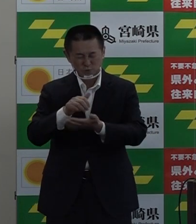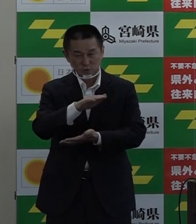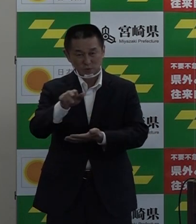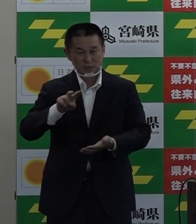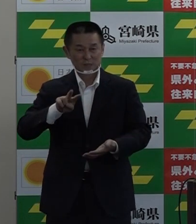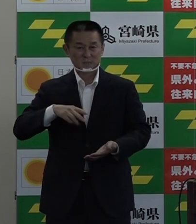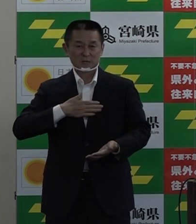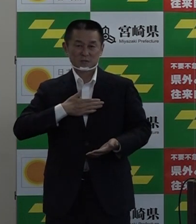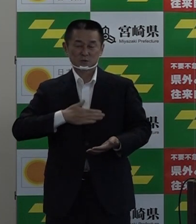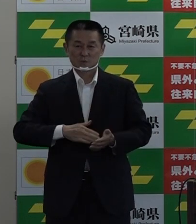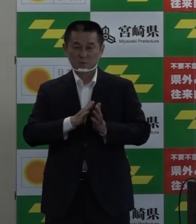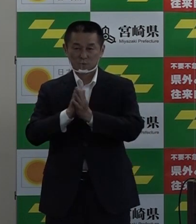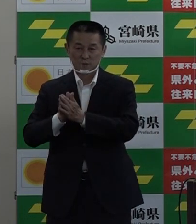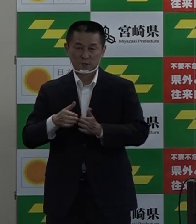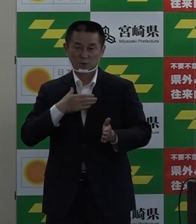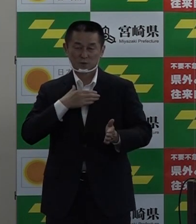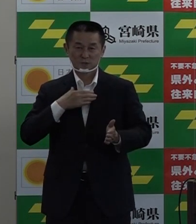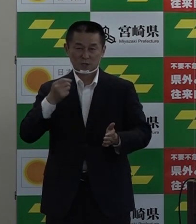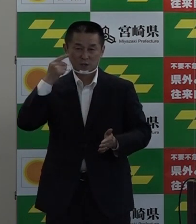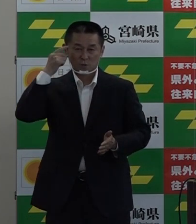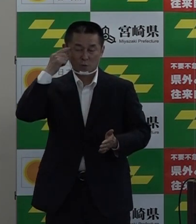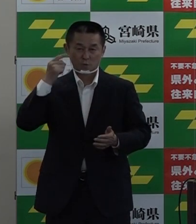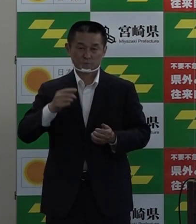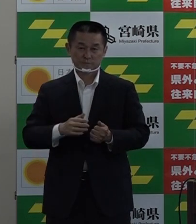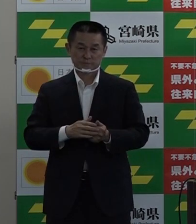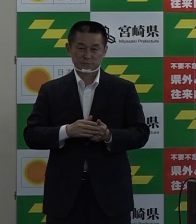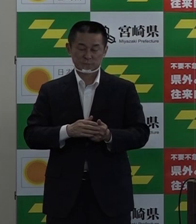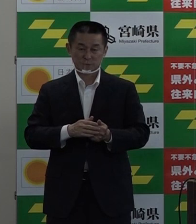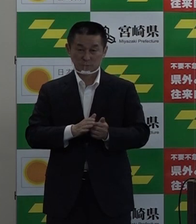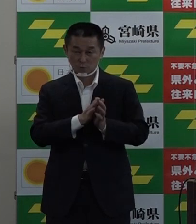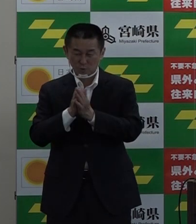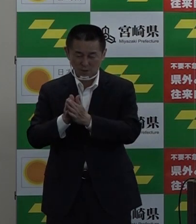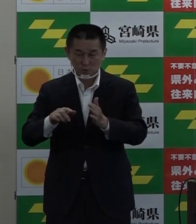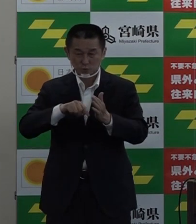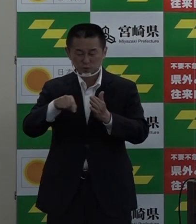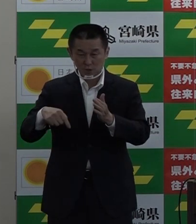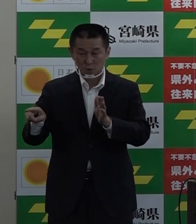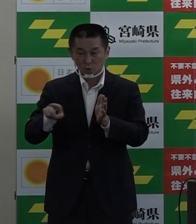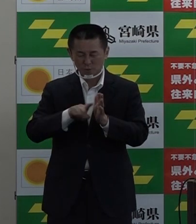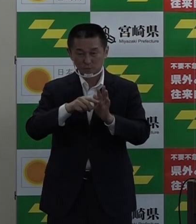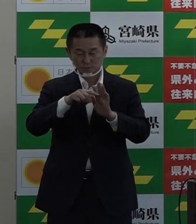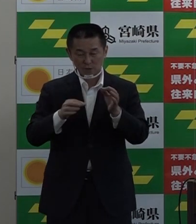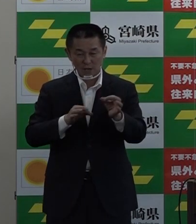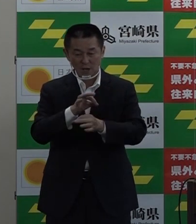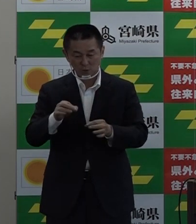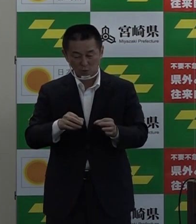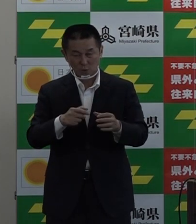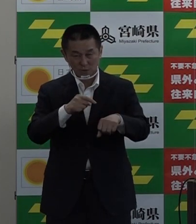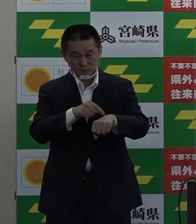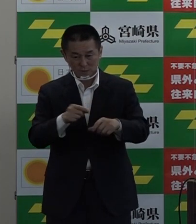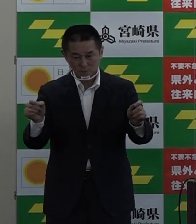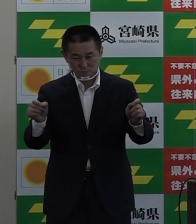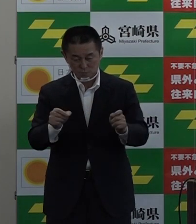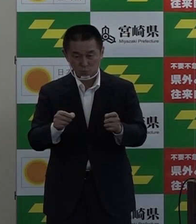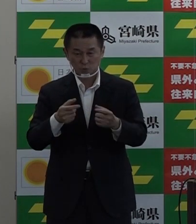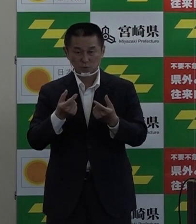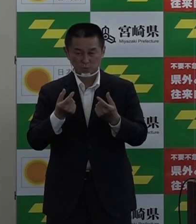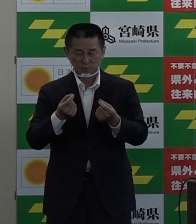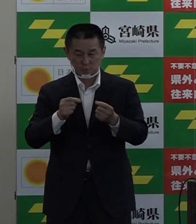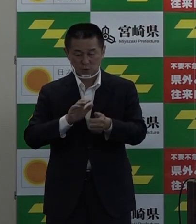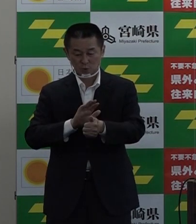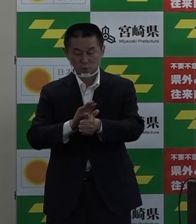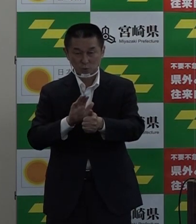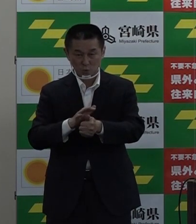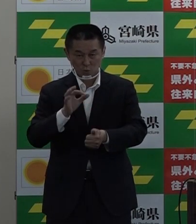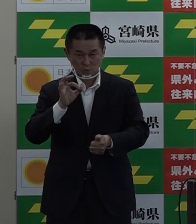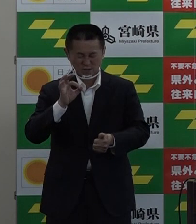理解をいただきたいと考えております。要請内容についてはこれまでの営業時間短縮と同様でありますが、協力